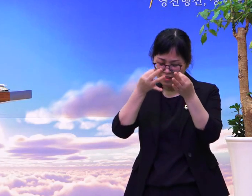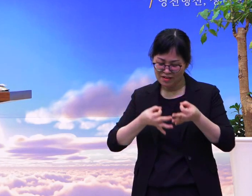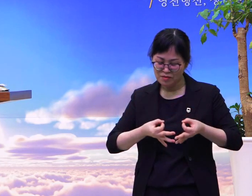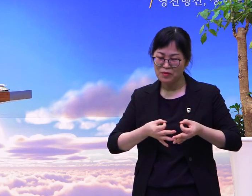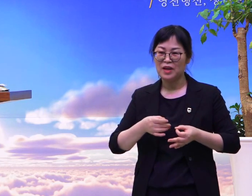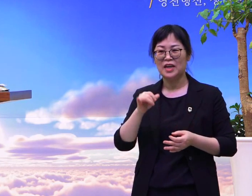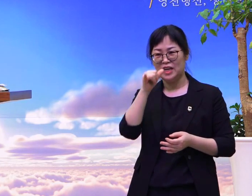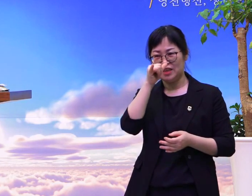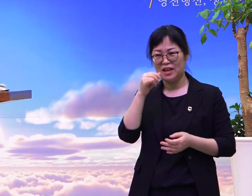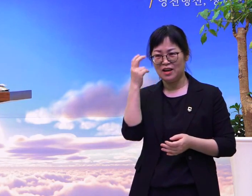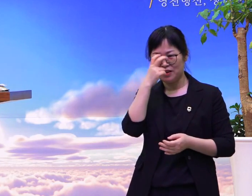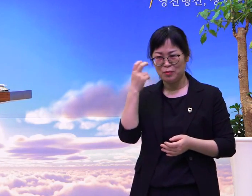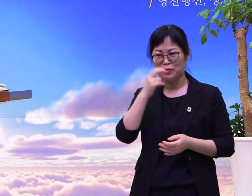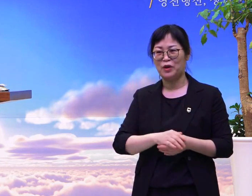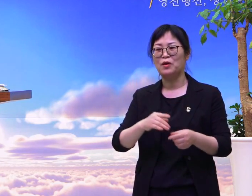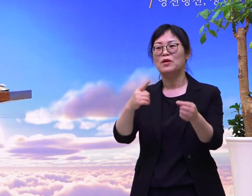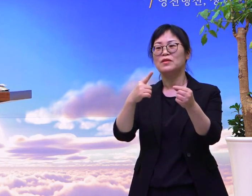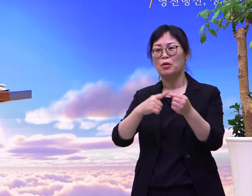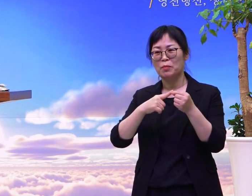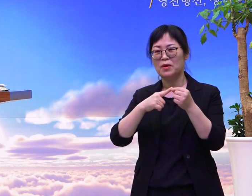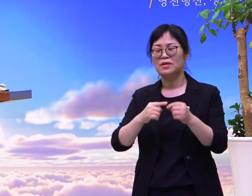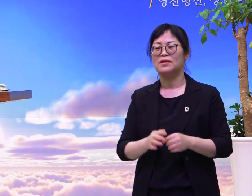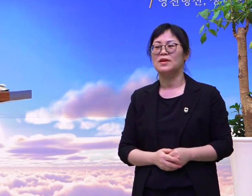들어보십시오. 첫 번째는